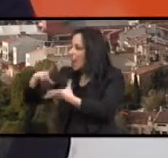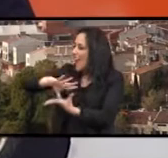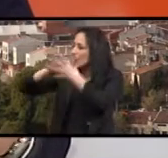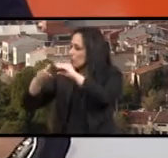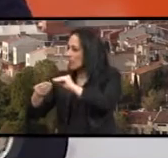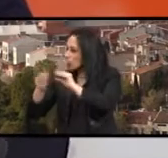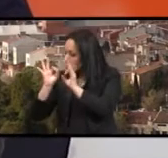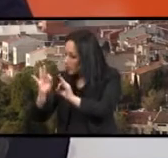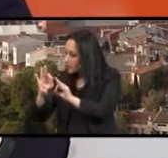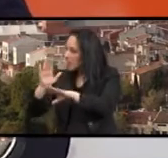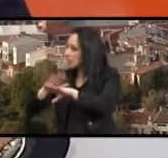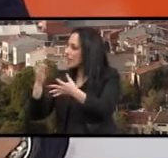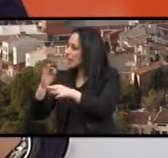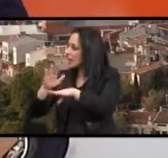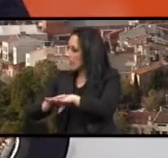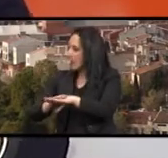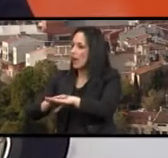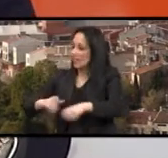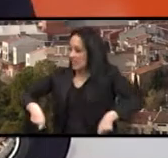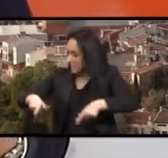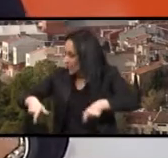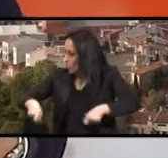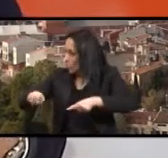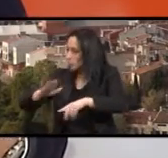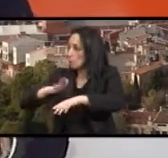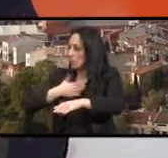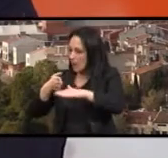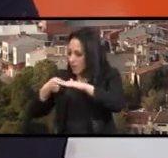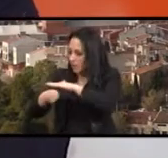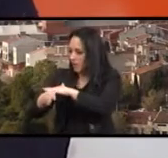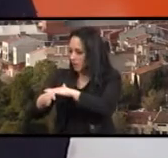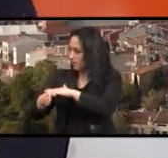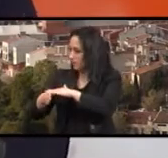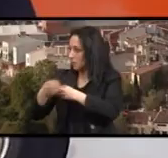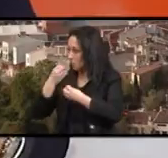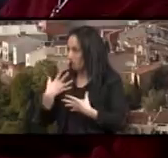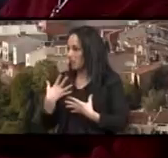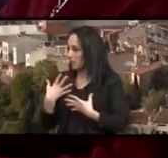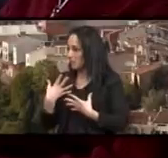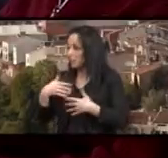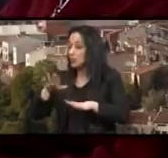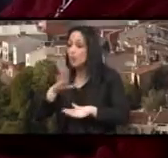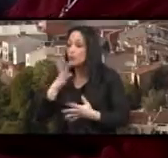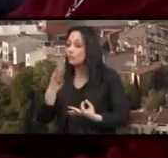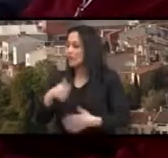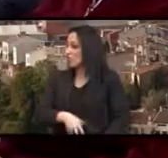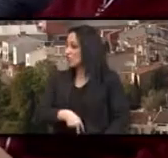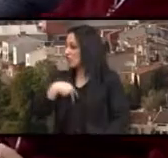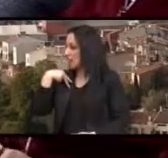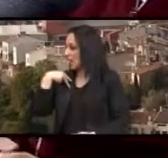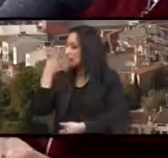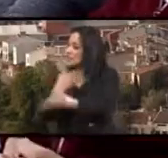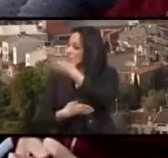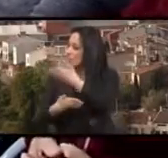rodes, que tingués espais, adaptada, que tingués una mica més de tranquil·litat que les altres residències. Però, en general, la